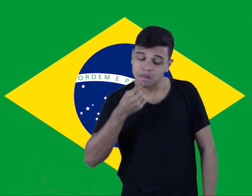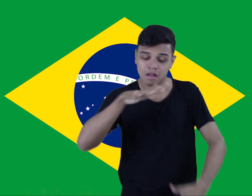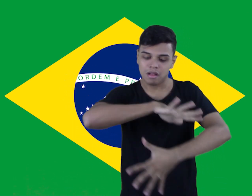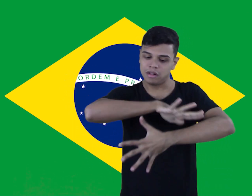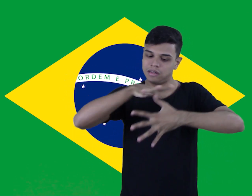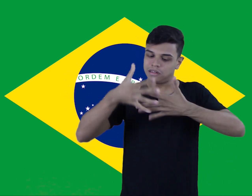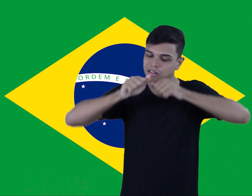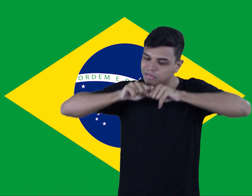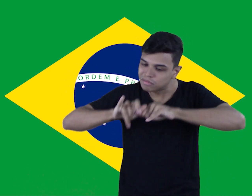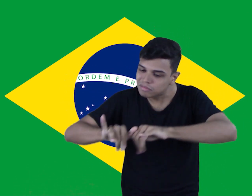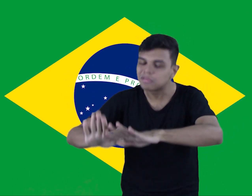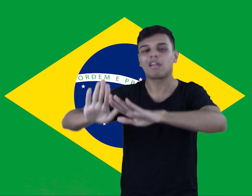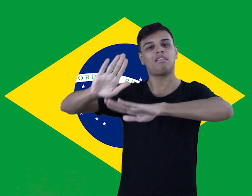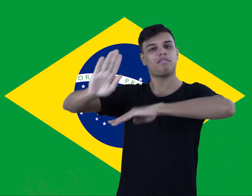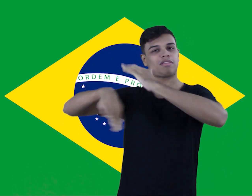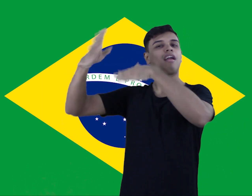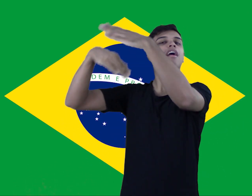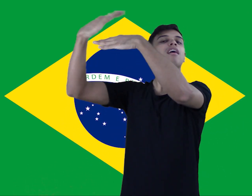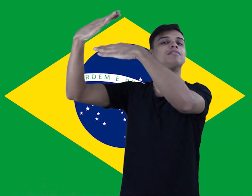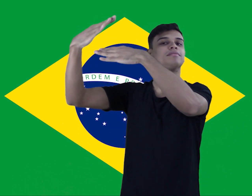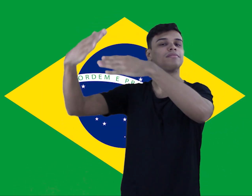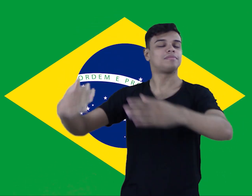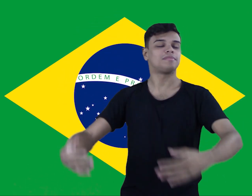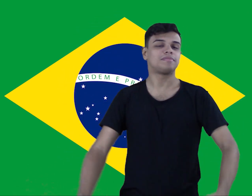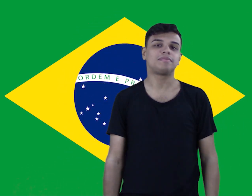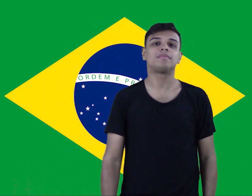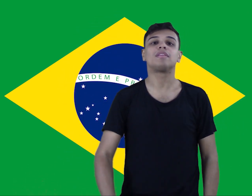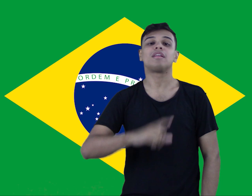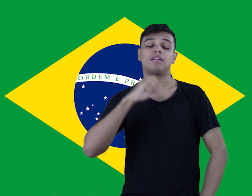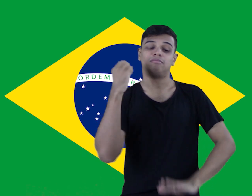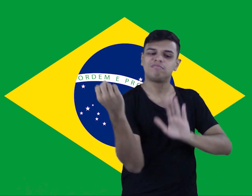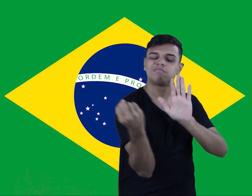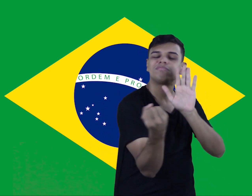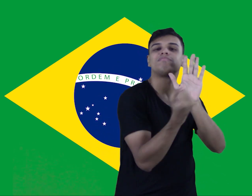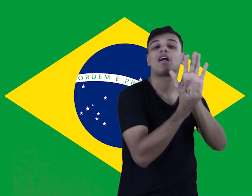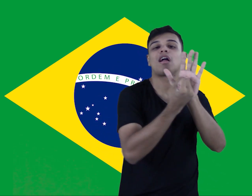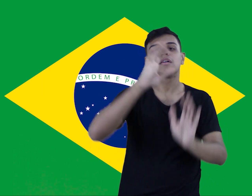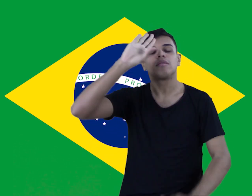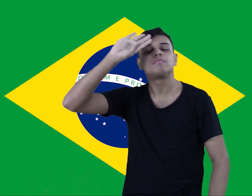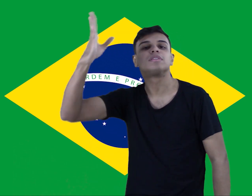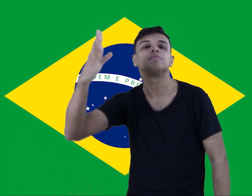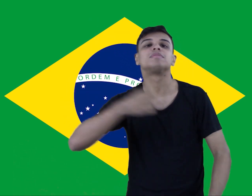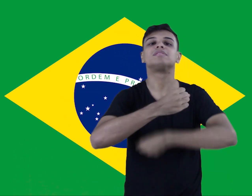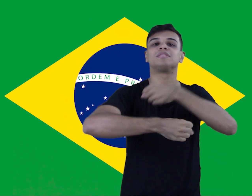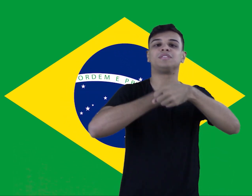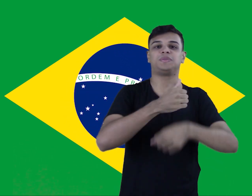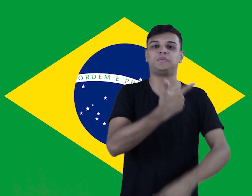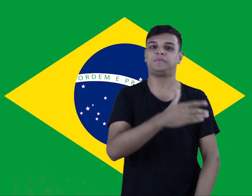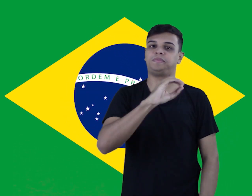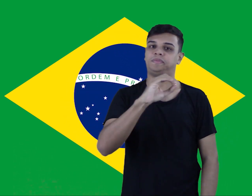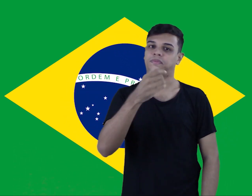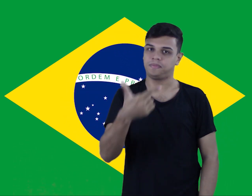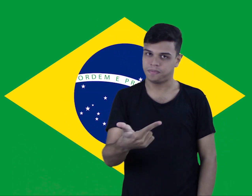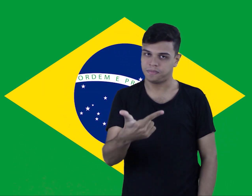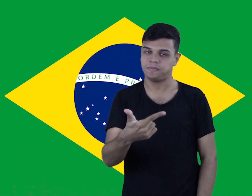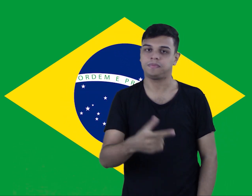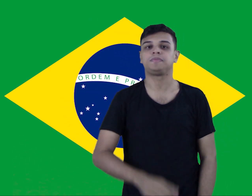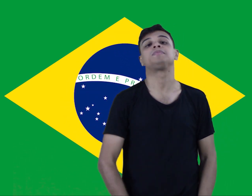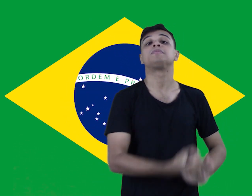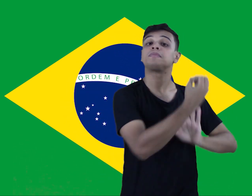a Libras ganha campo para o seu desenvolvimento, tendo seu grande marco acontecido em 2002, com a